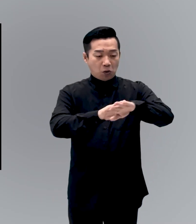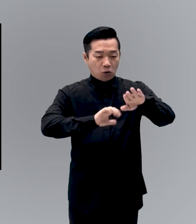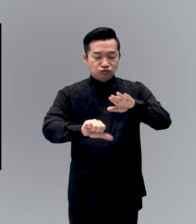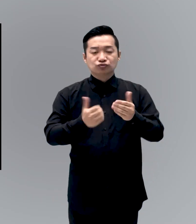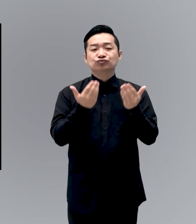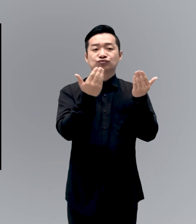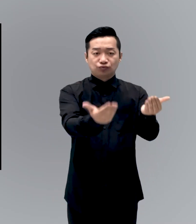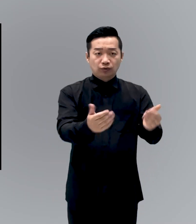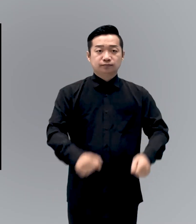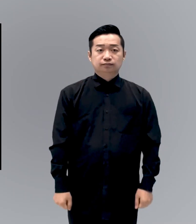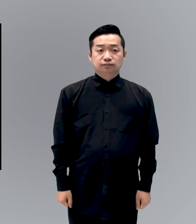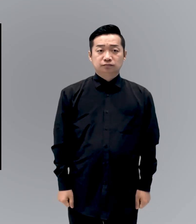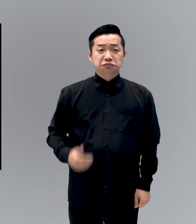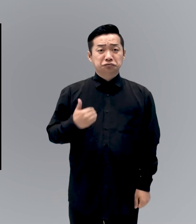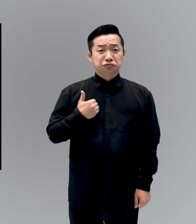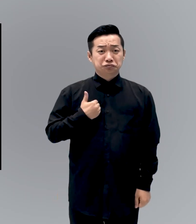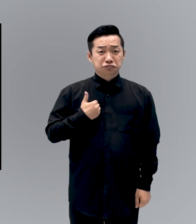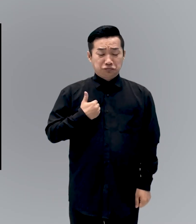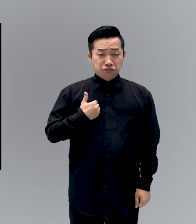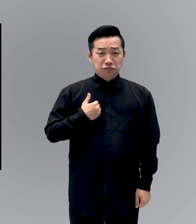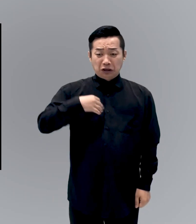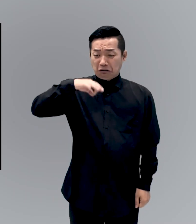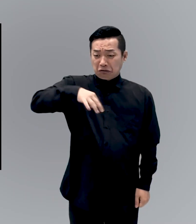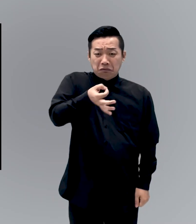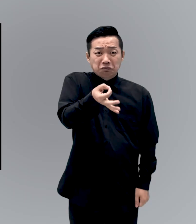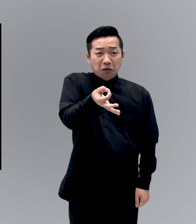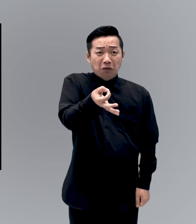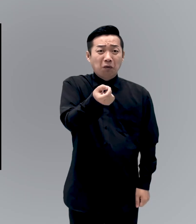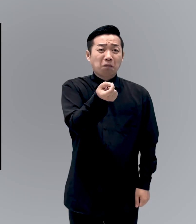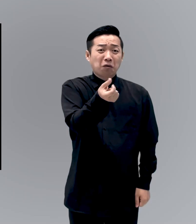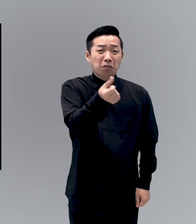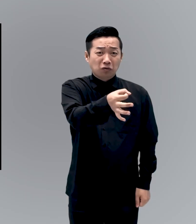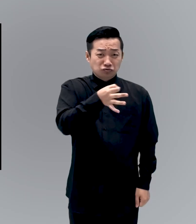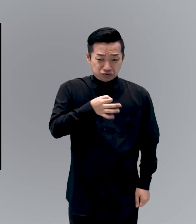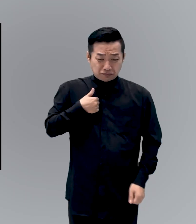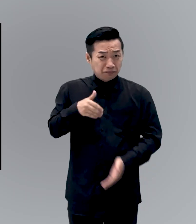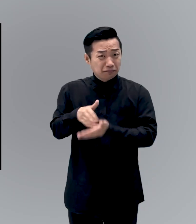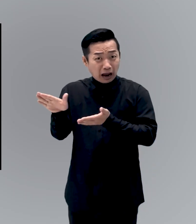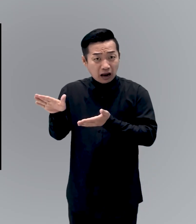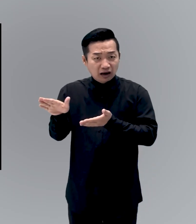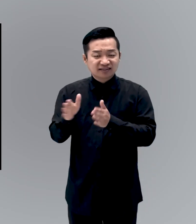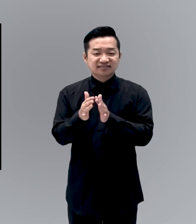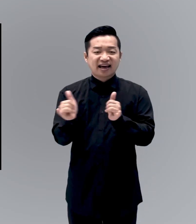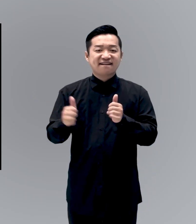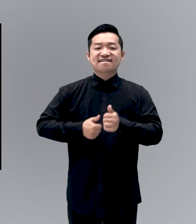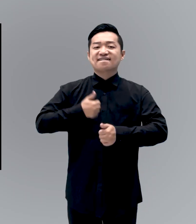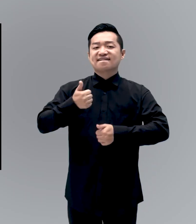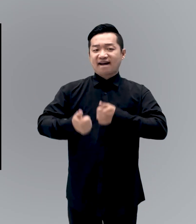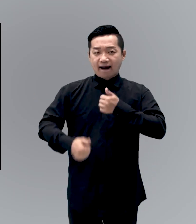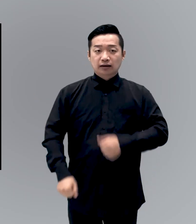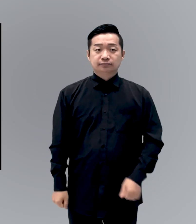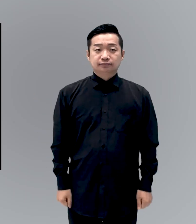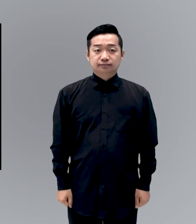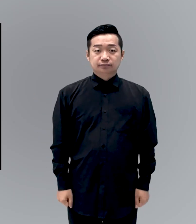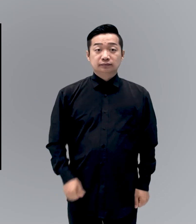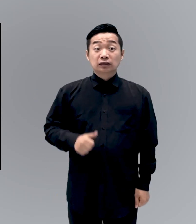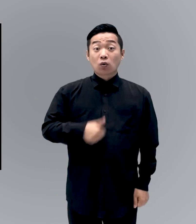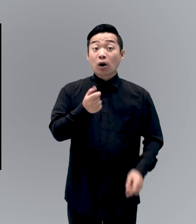있는 이과 너드남 곰돌이가 사랑의 줄다리기를 한다면 과연 어떤 모습일지 궁금하지